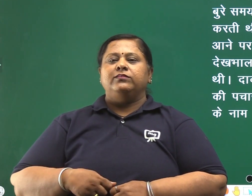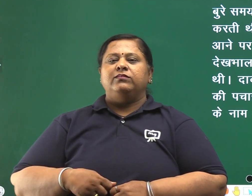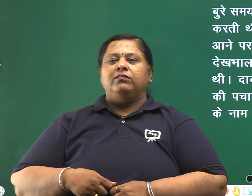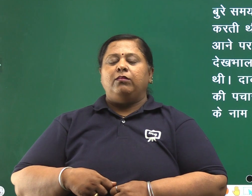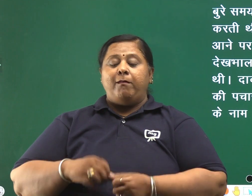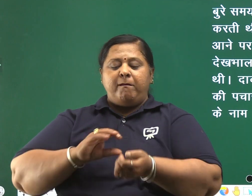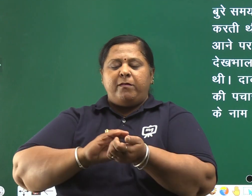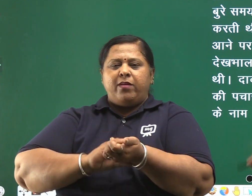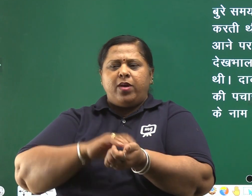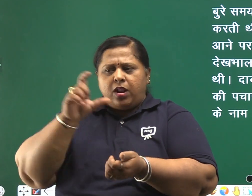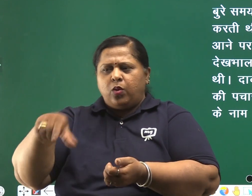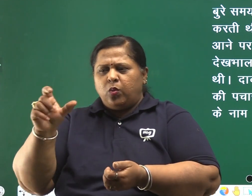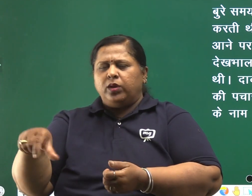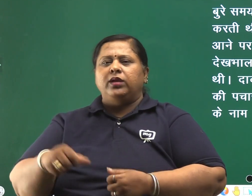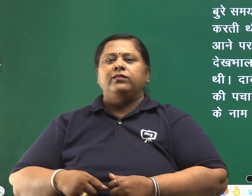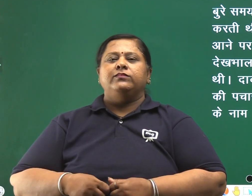बीमार लोगों की